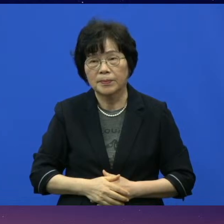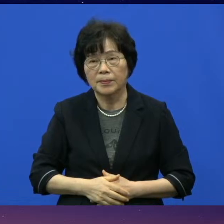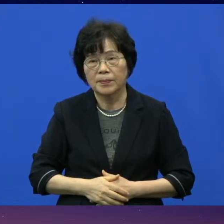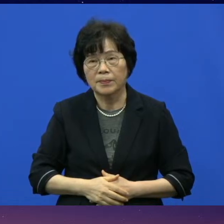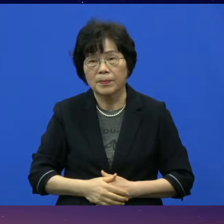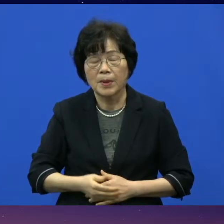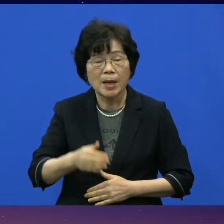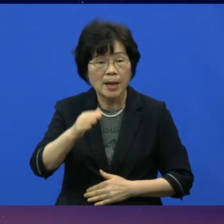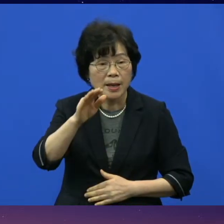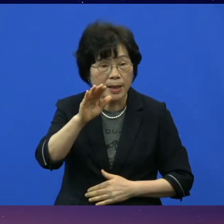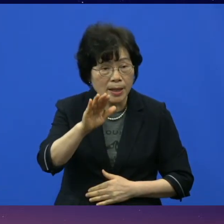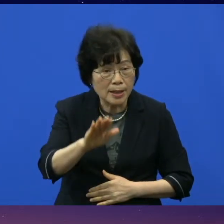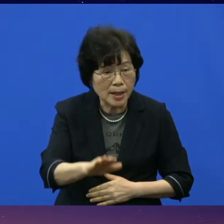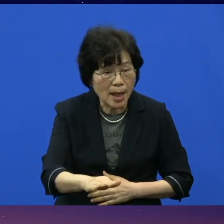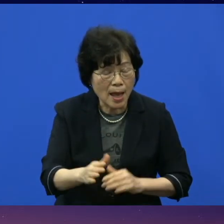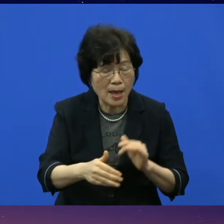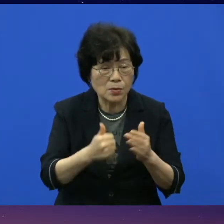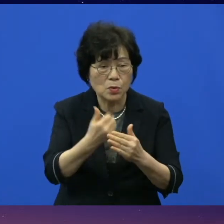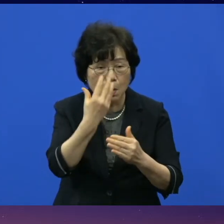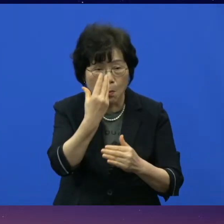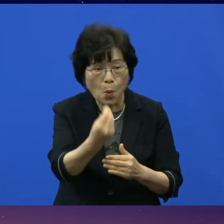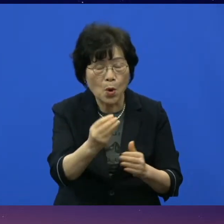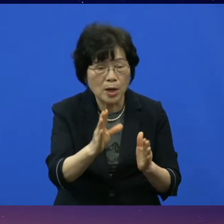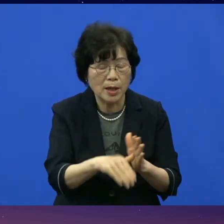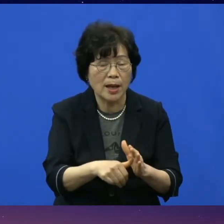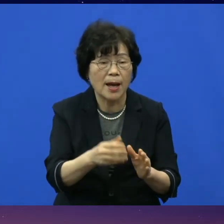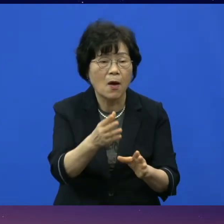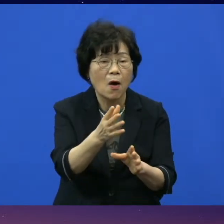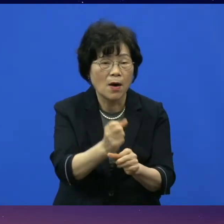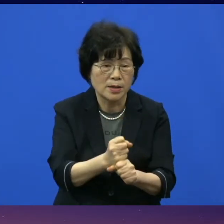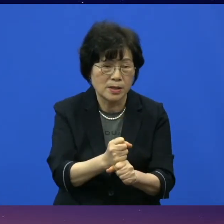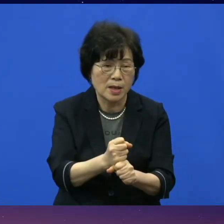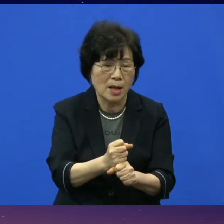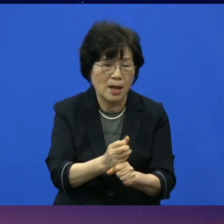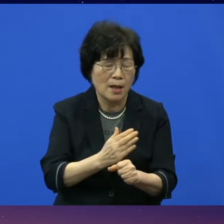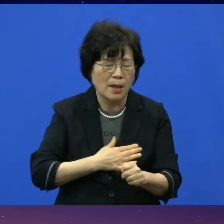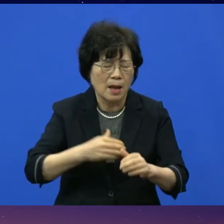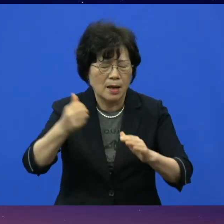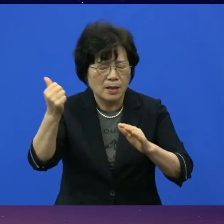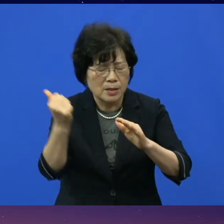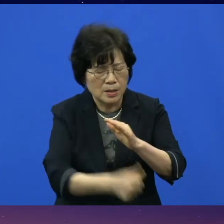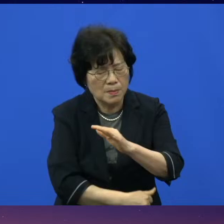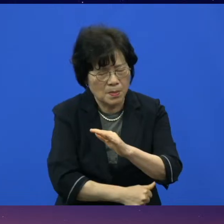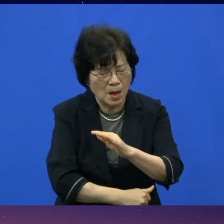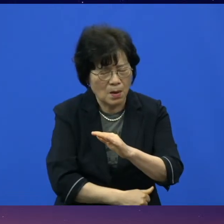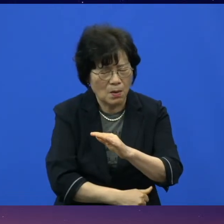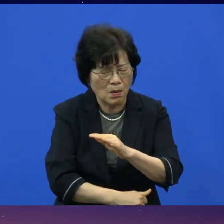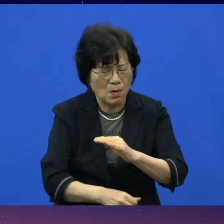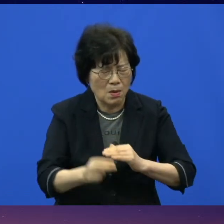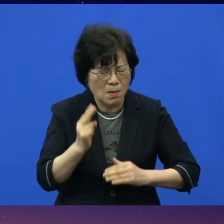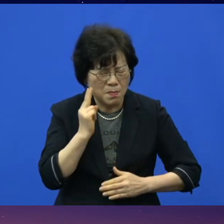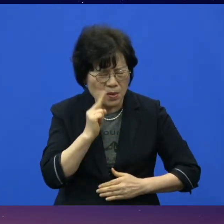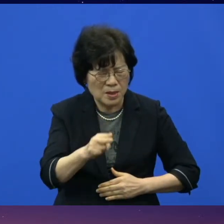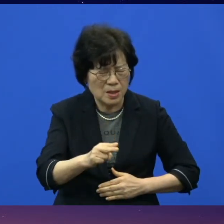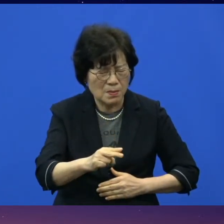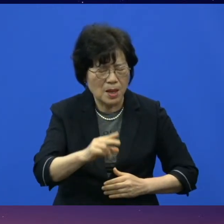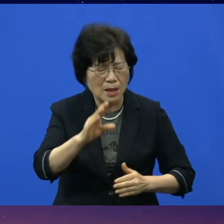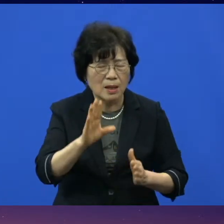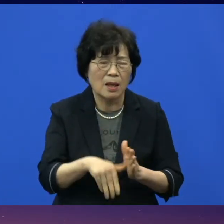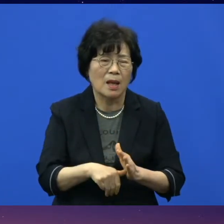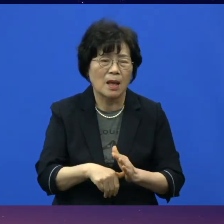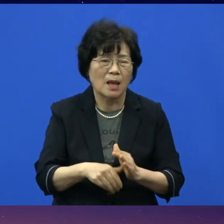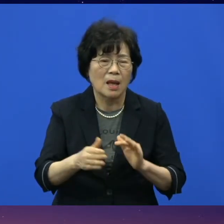근데 언제 예수님이 보인 줄 아세요? 내 인생의 가장 비참한 순간에만 보이는 그리스도가 있어요.